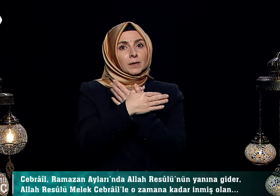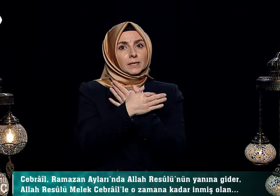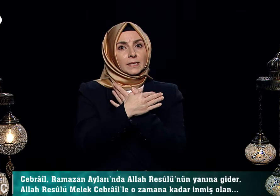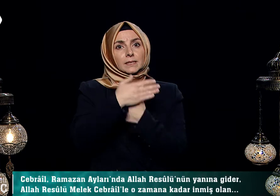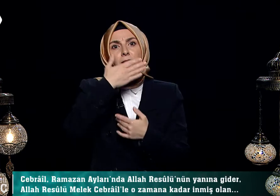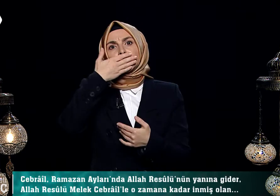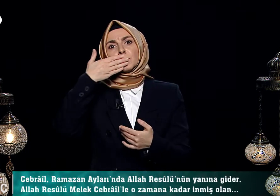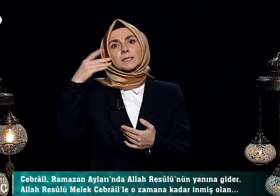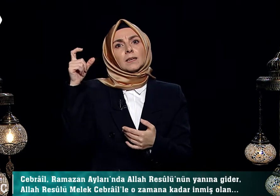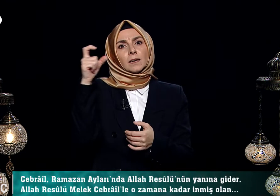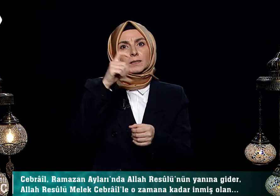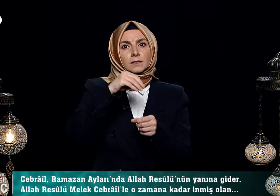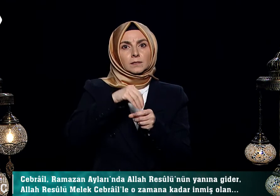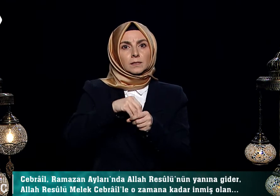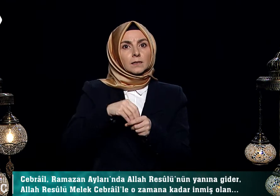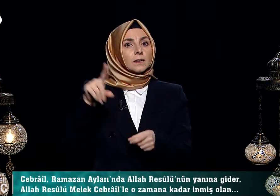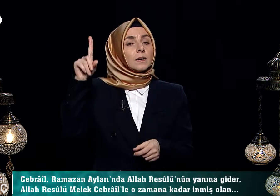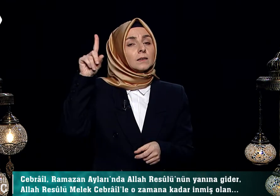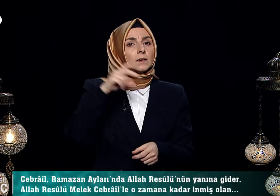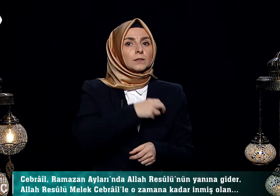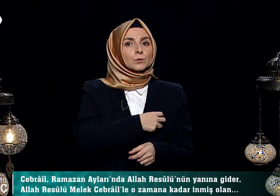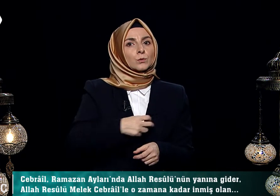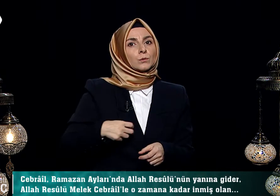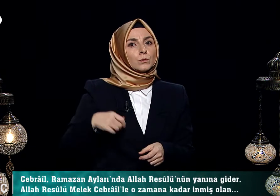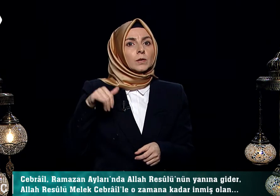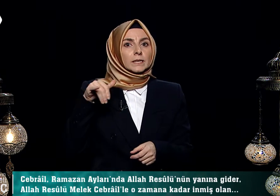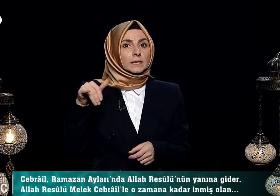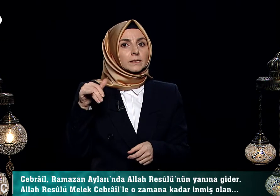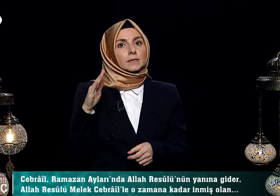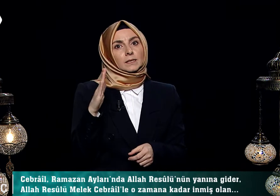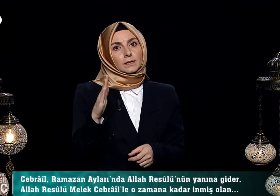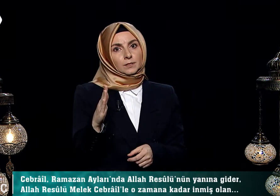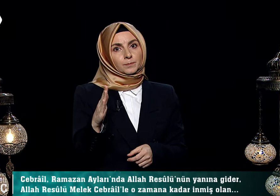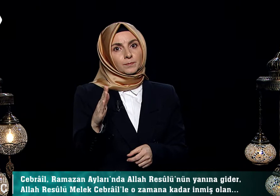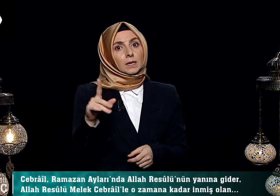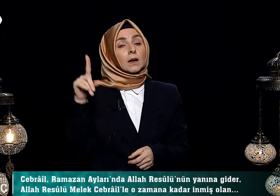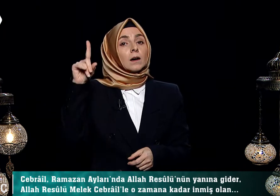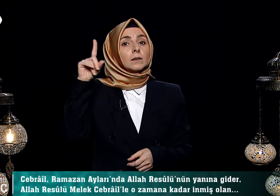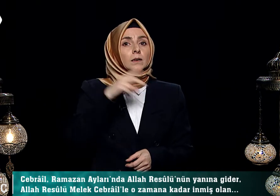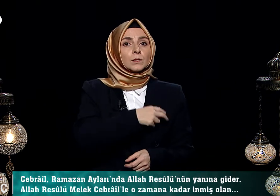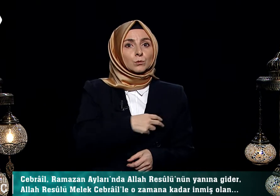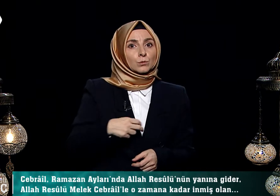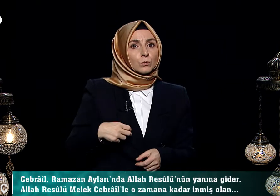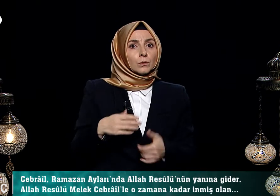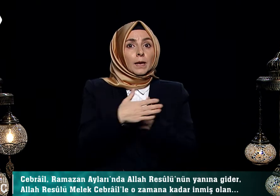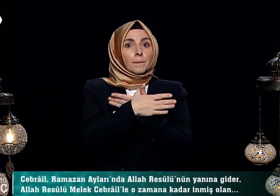Cebrail Ramazan aylarında Allah Resulü'nün yanına gider. Allah Resulü